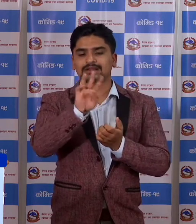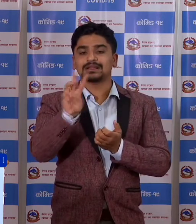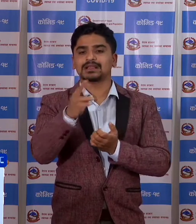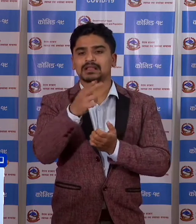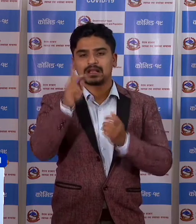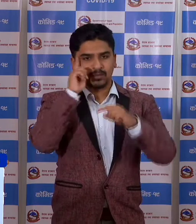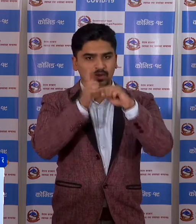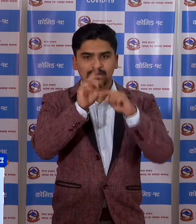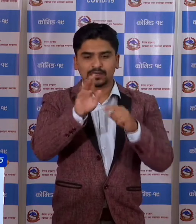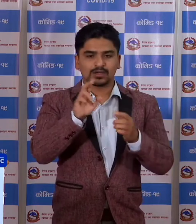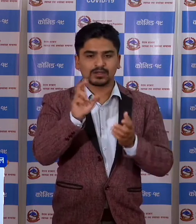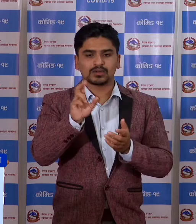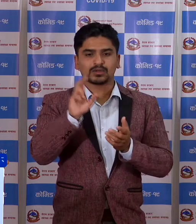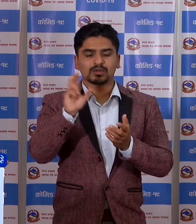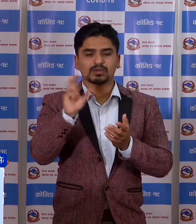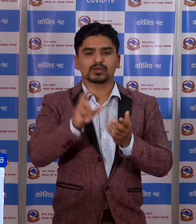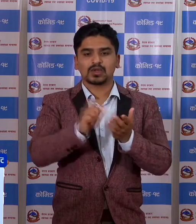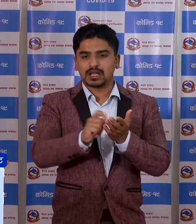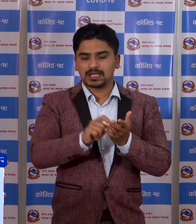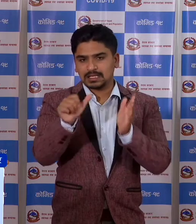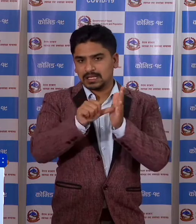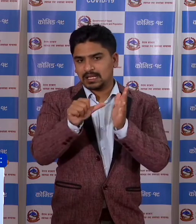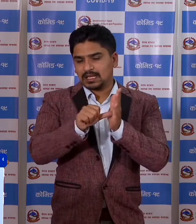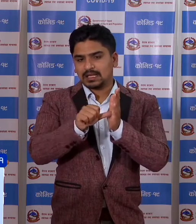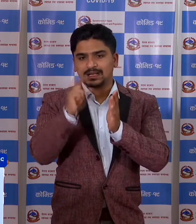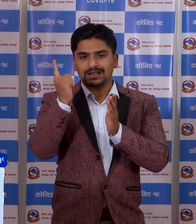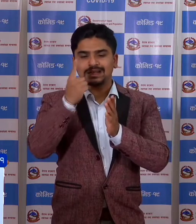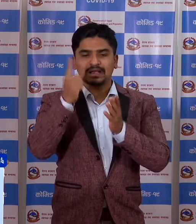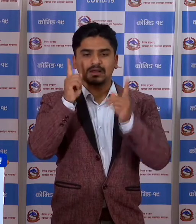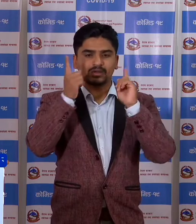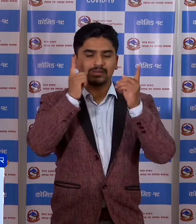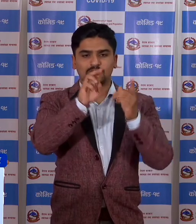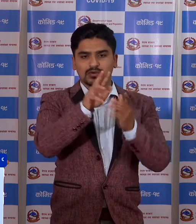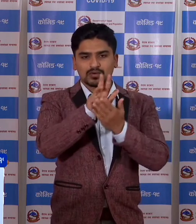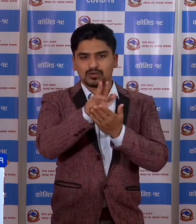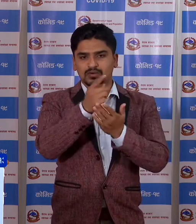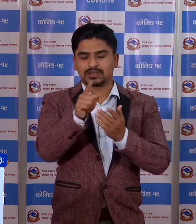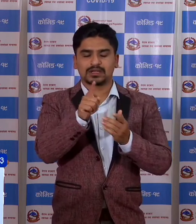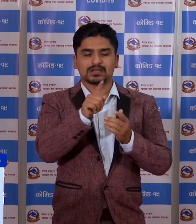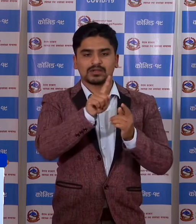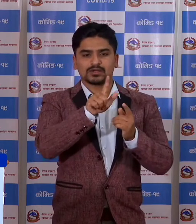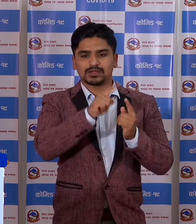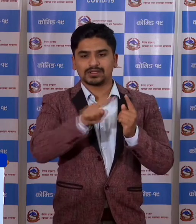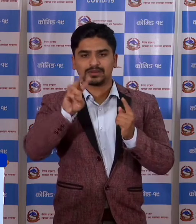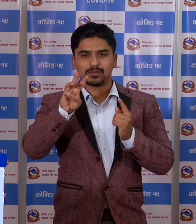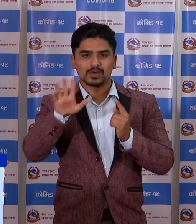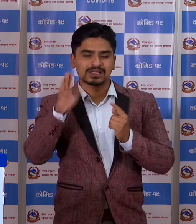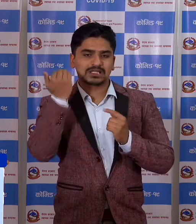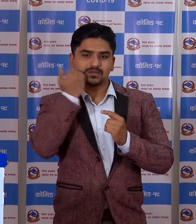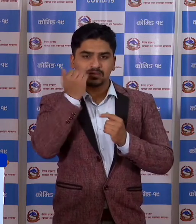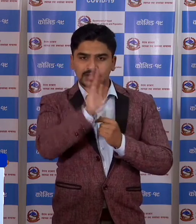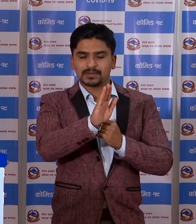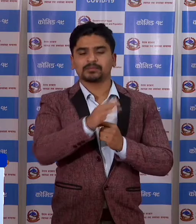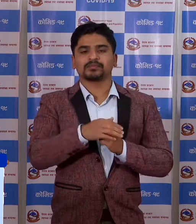छ। उहाँहरू दैलेख जिल्ला नारायण नगरपालिकाका 9 जना 17 देखि 35 वर्ष उमेरका पुरुषहरू